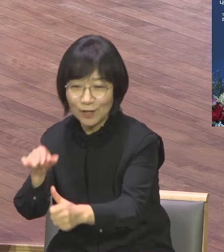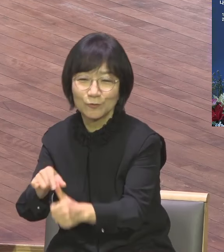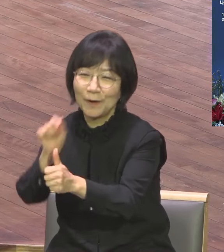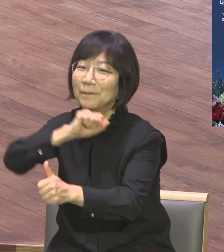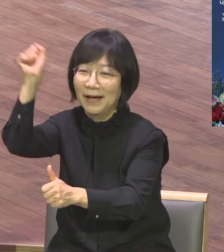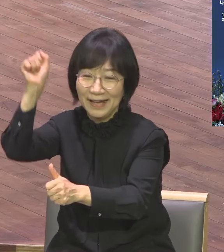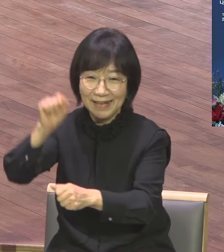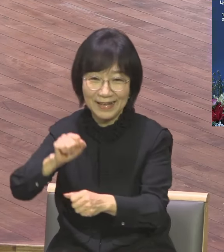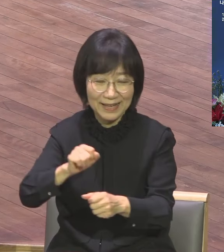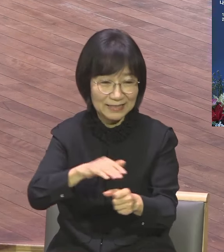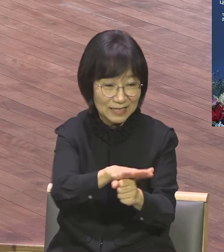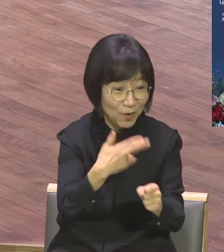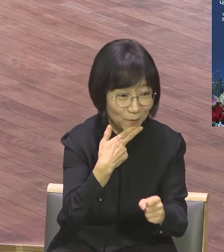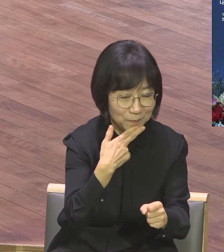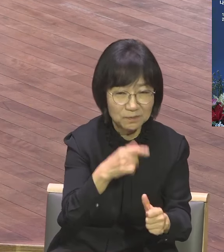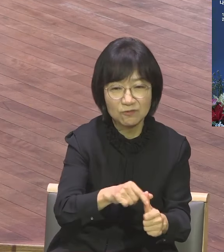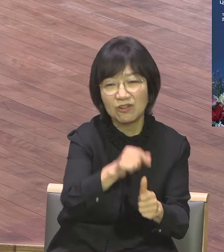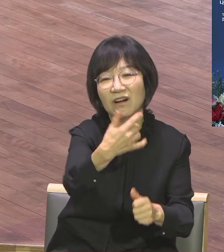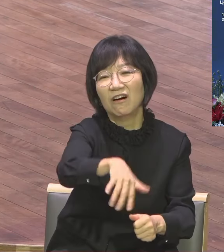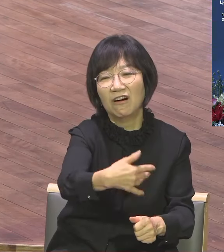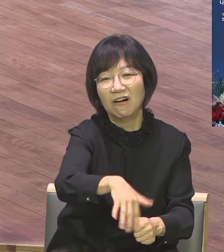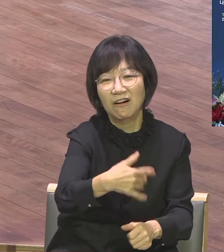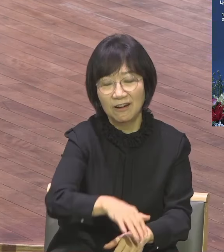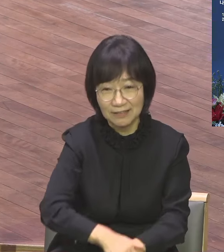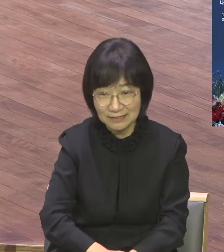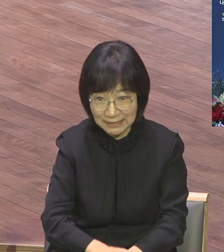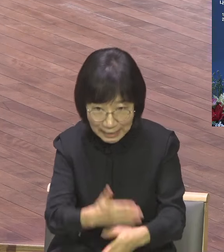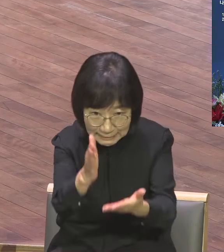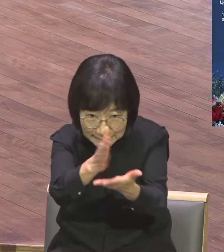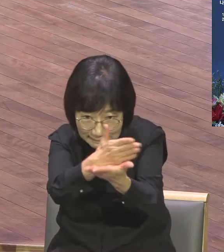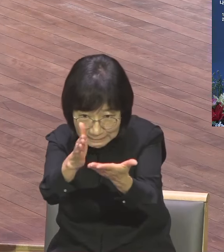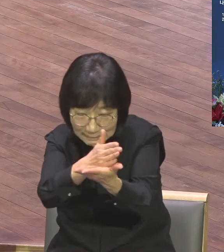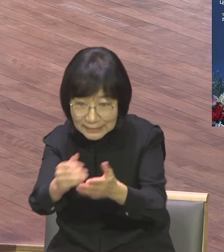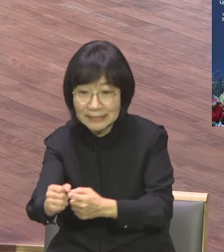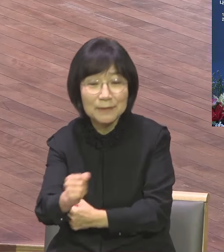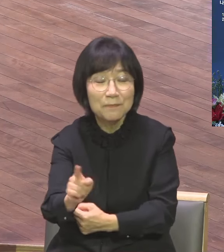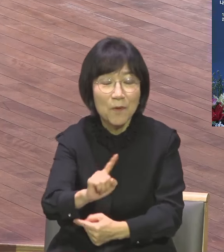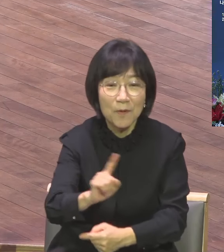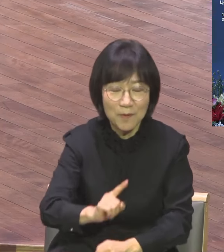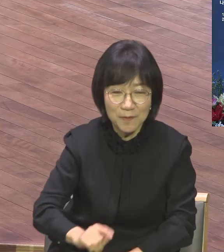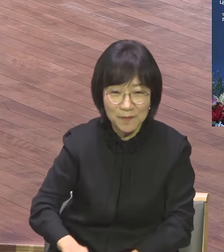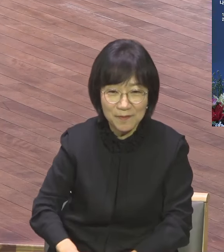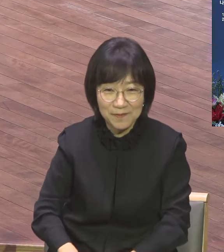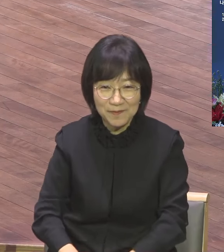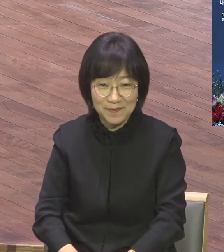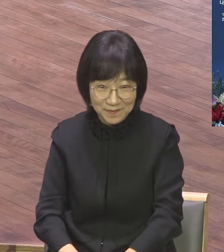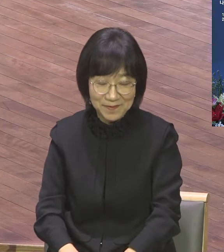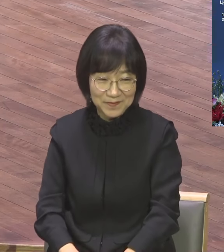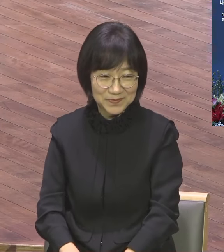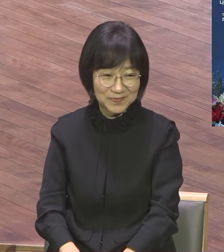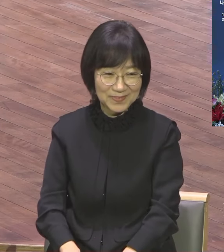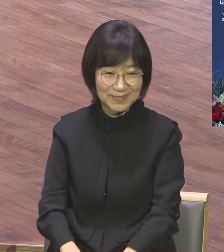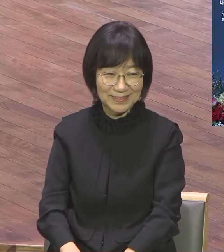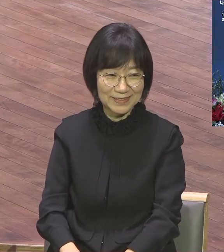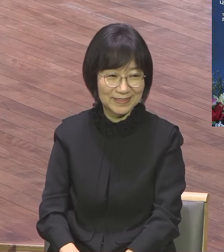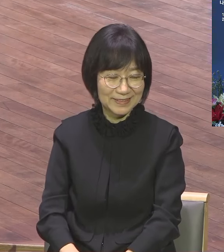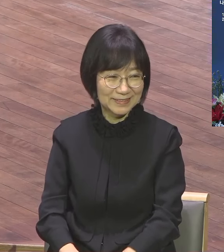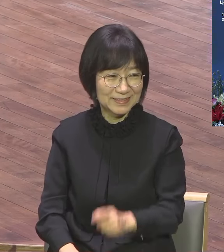사랑. 서로 사랑하는 것. 이 시금석이 뭐요? 터치스톤이라고 말하는데